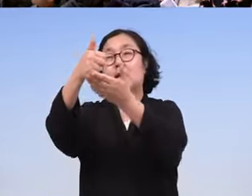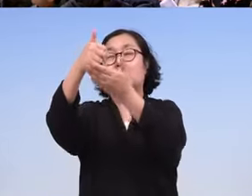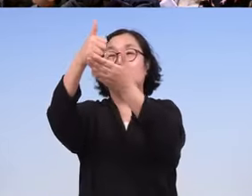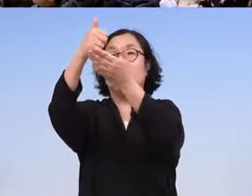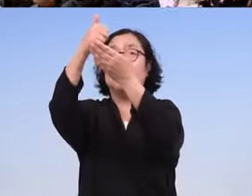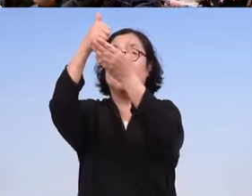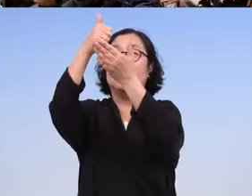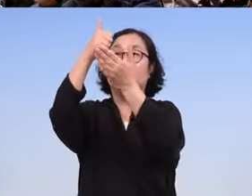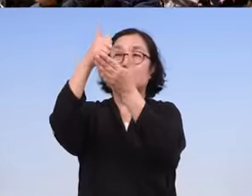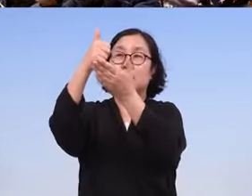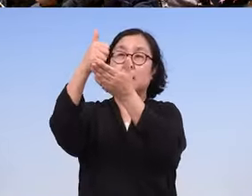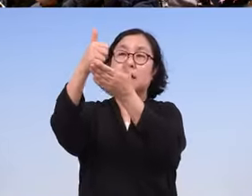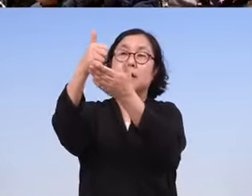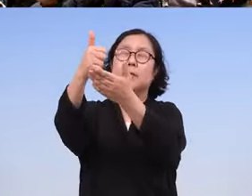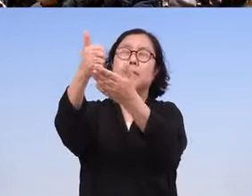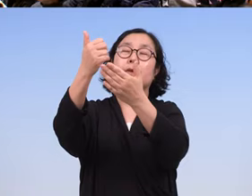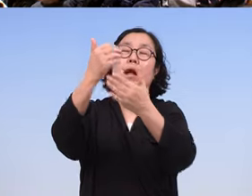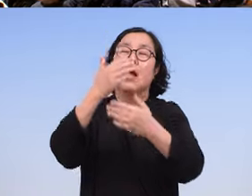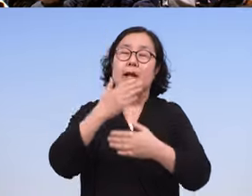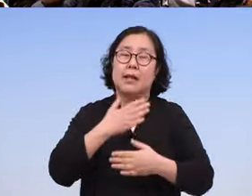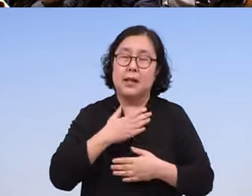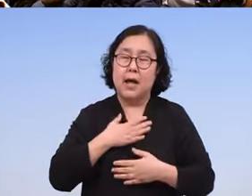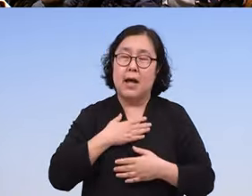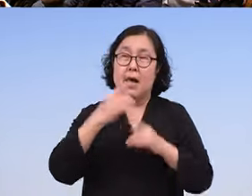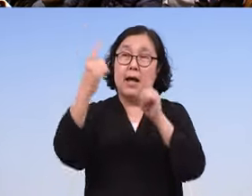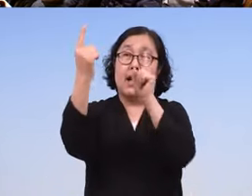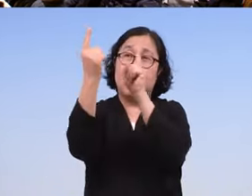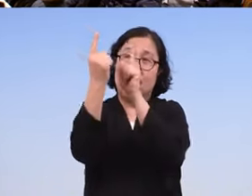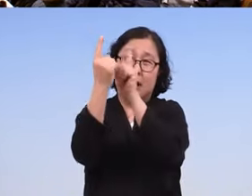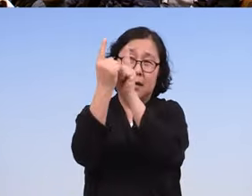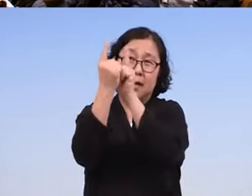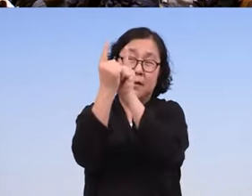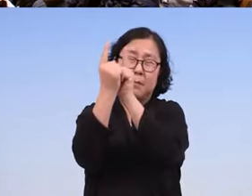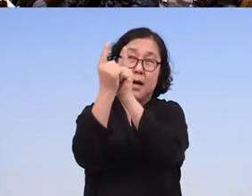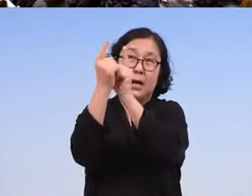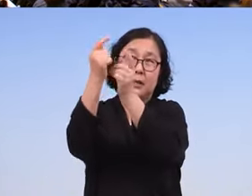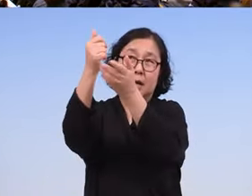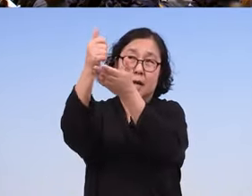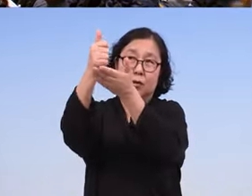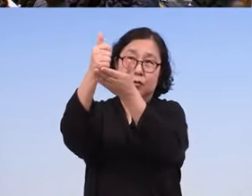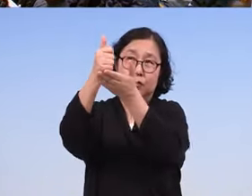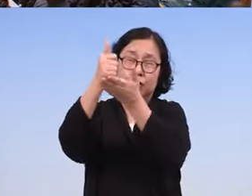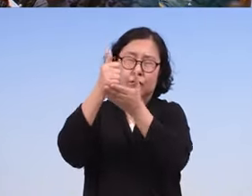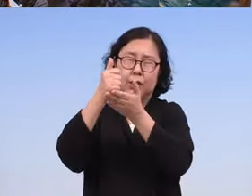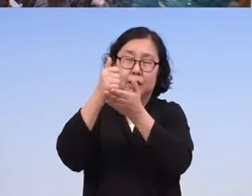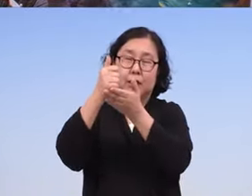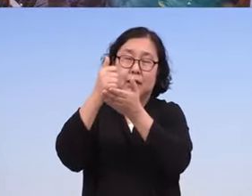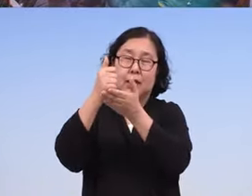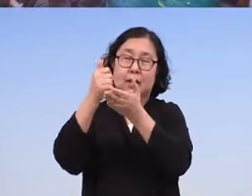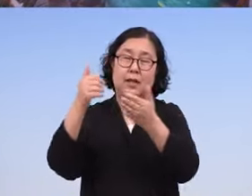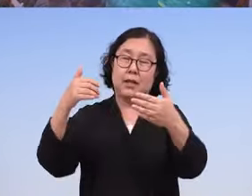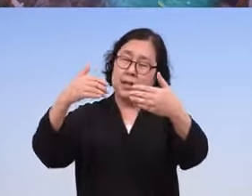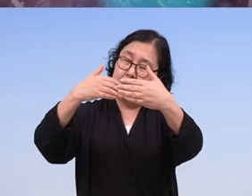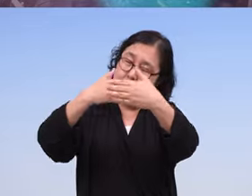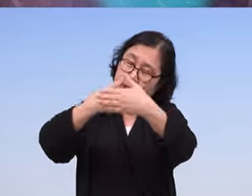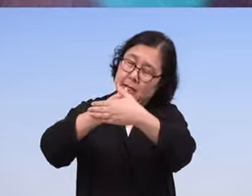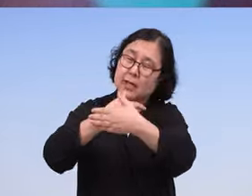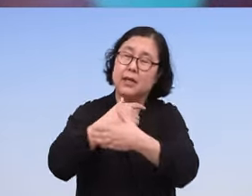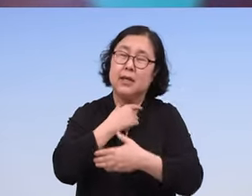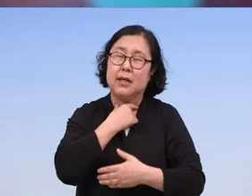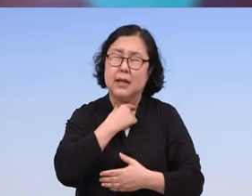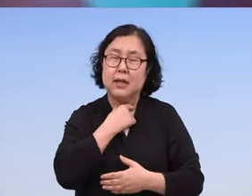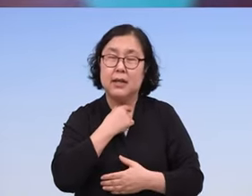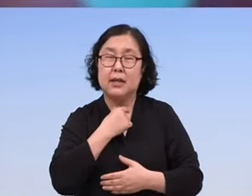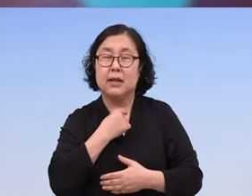내 주님 나를 맞아주시니 나를 맞아 다시 오실 주님을